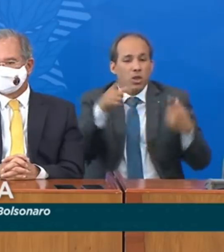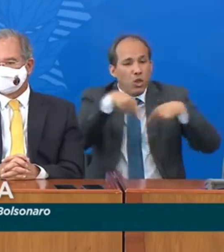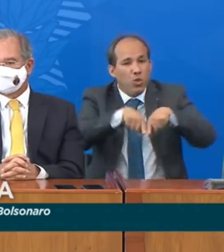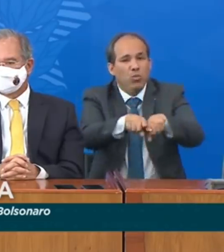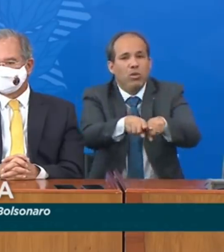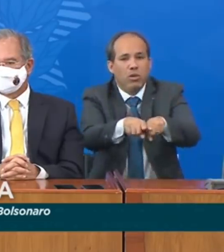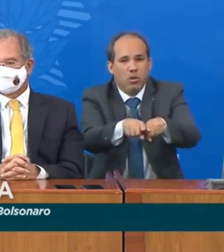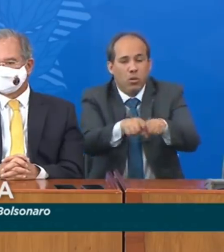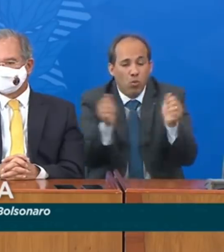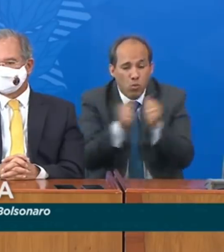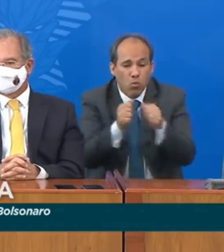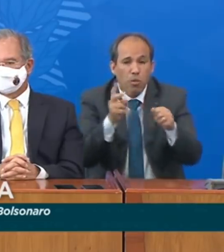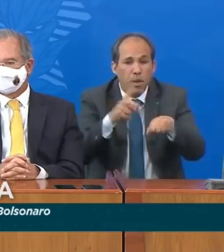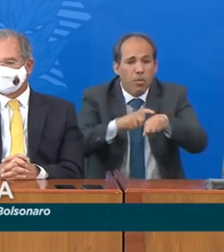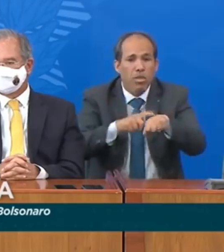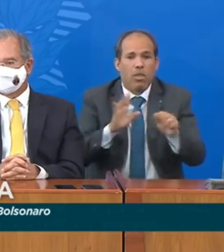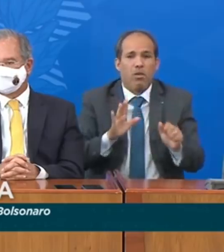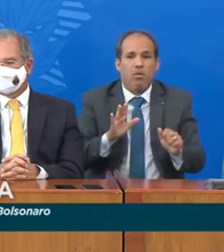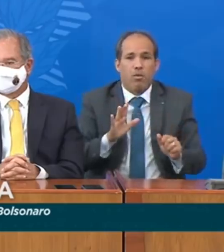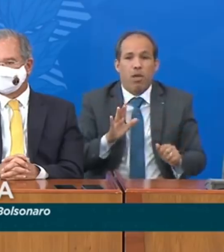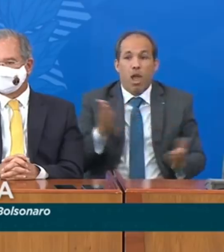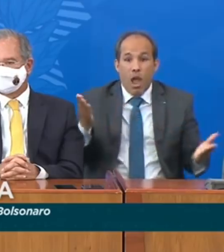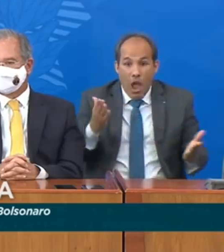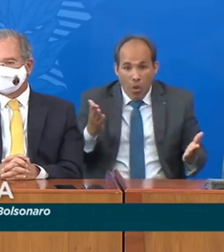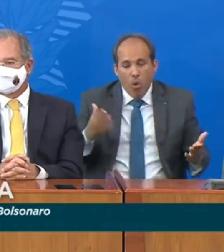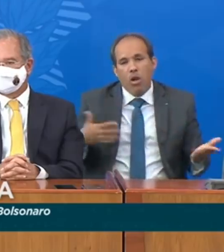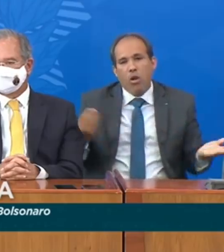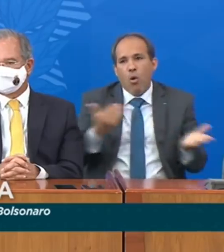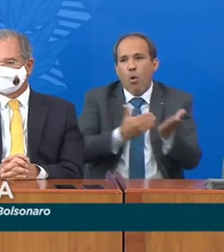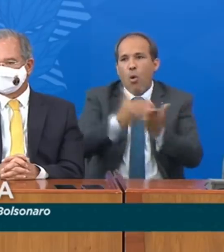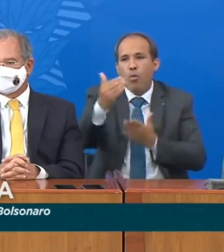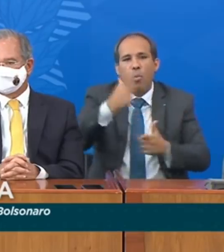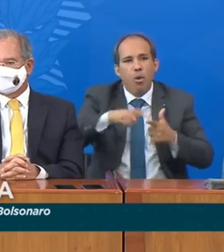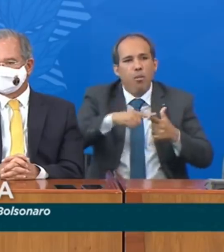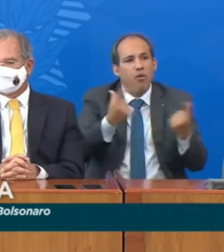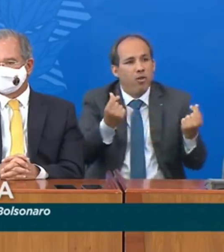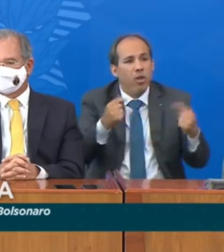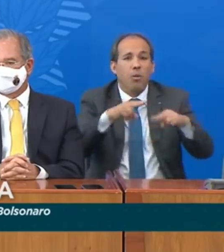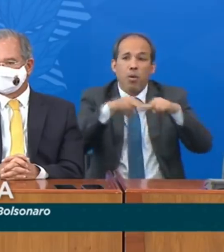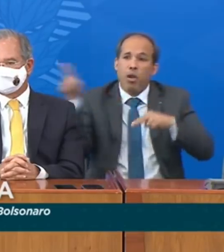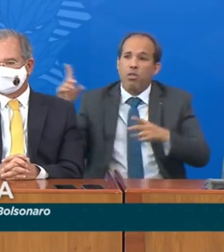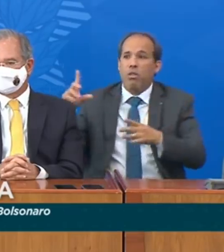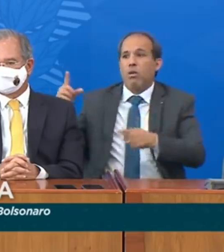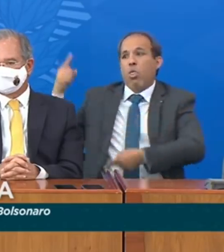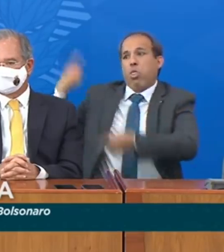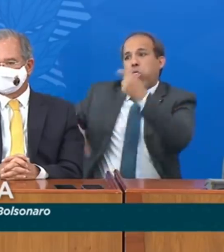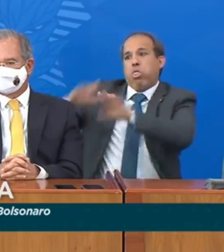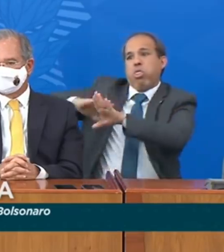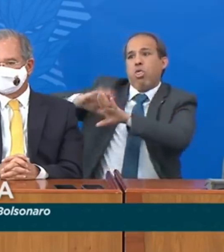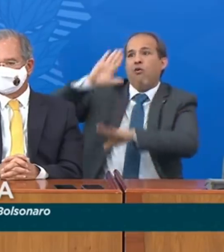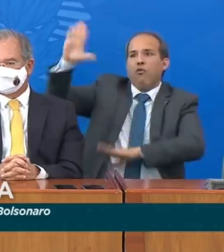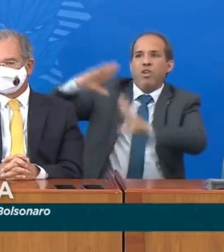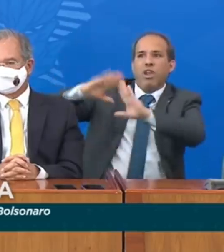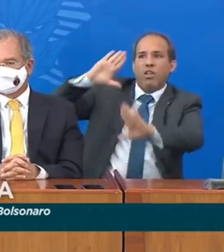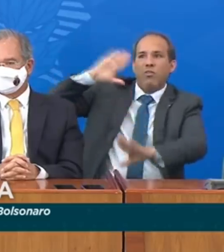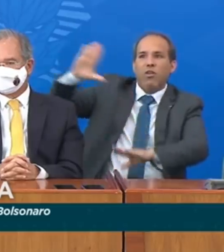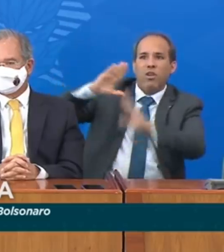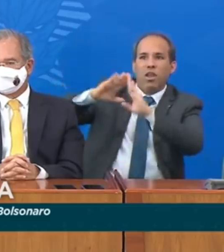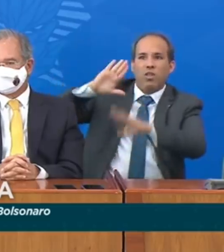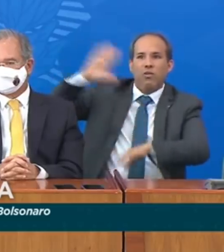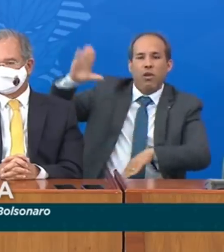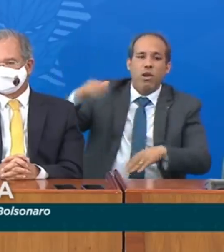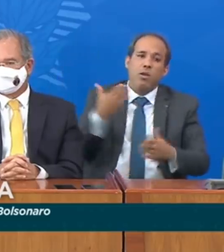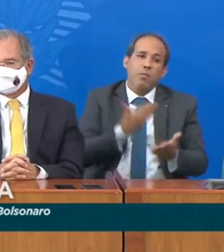simultânea. Em parte, estamos pagando o preço da política do fique em casa pelo fique em casa.